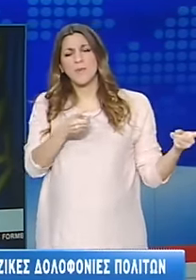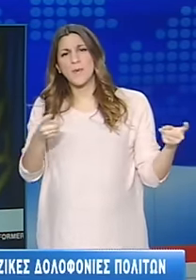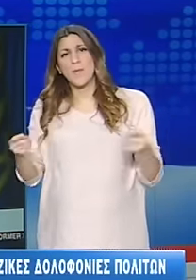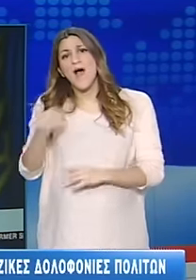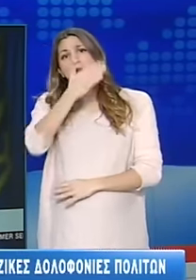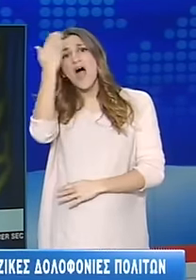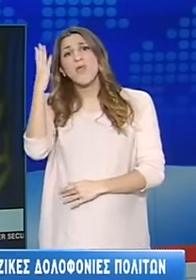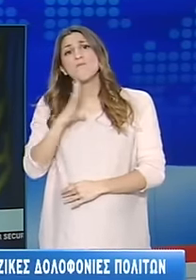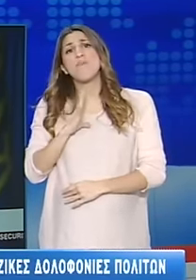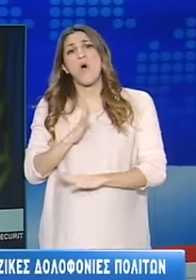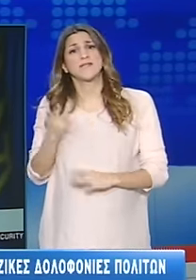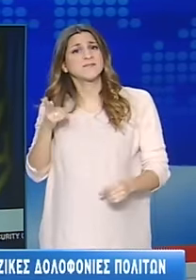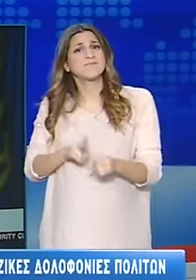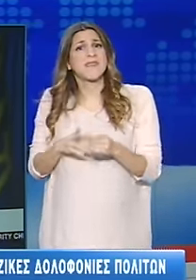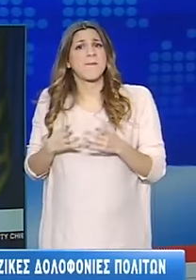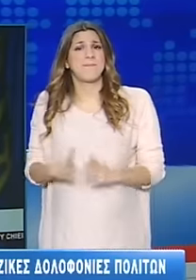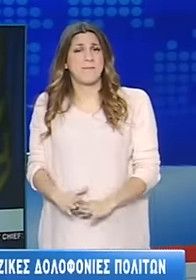Υπότιτλοι AUTHORWAVE